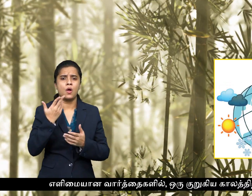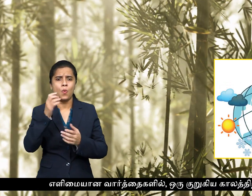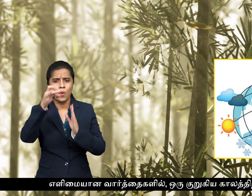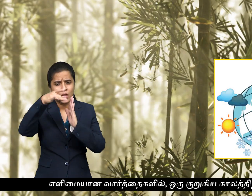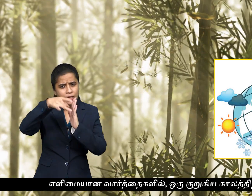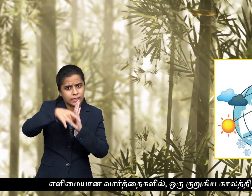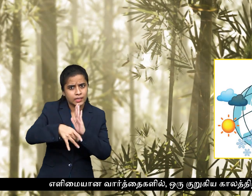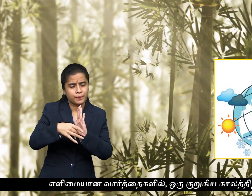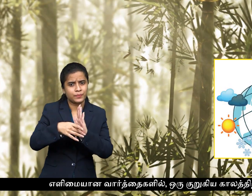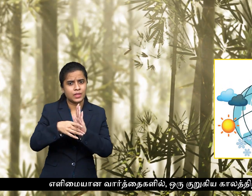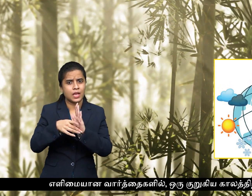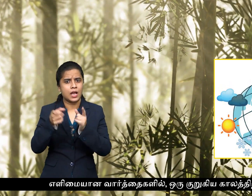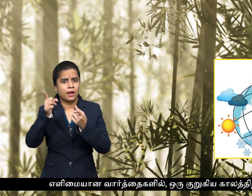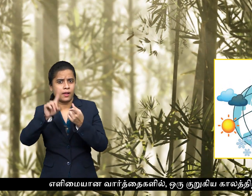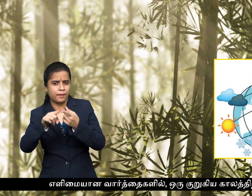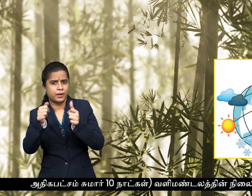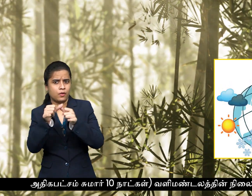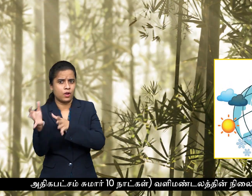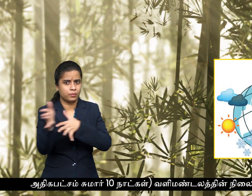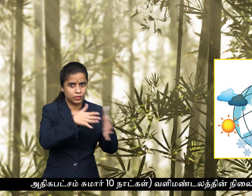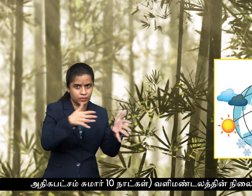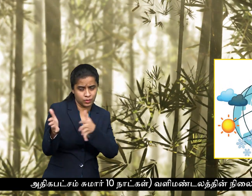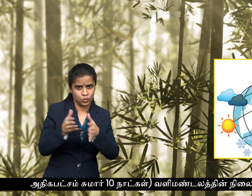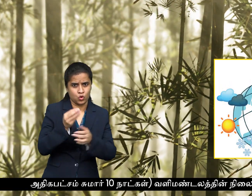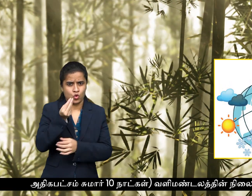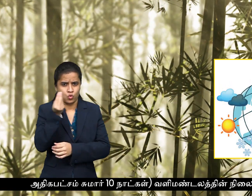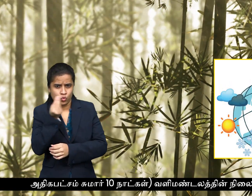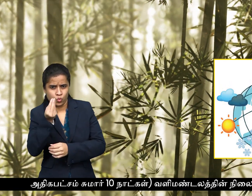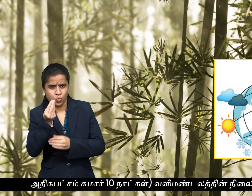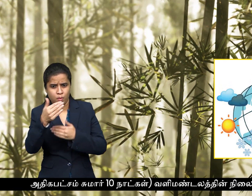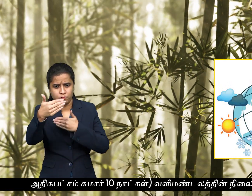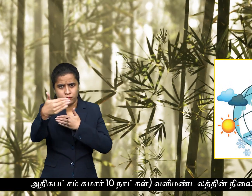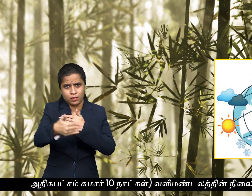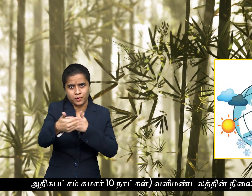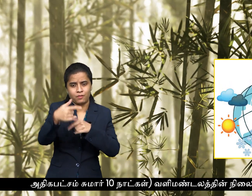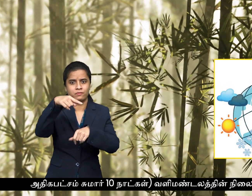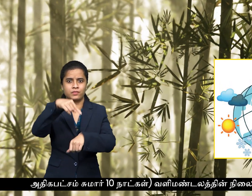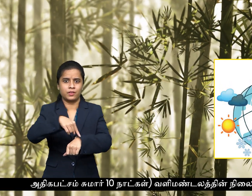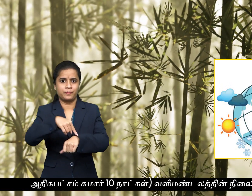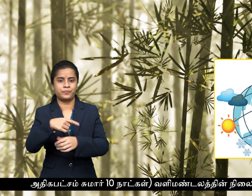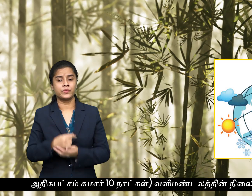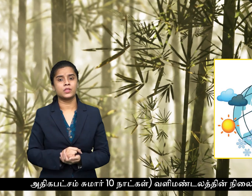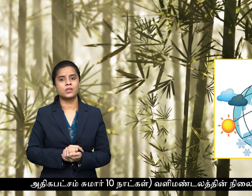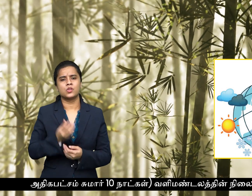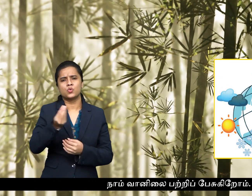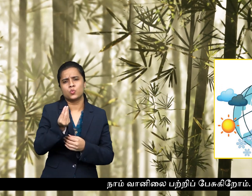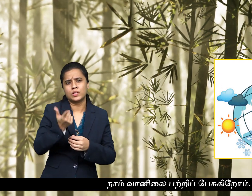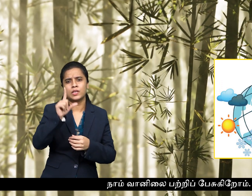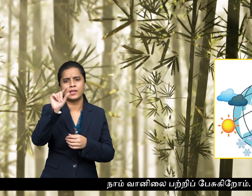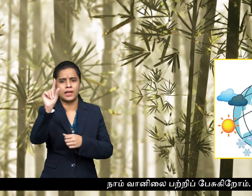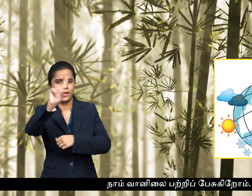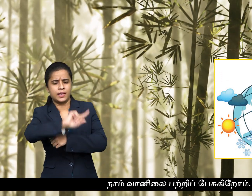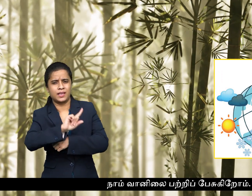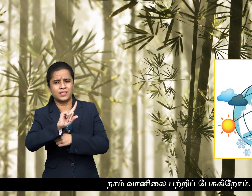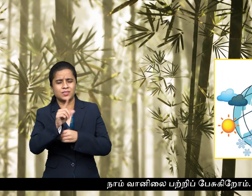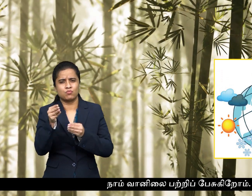ஒரு குறுகிய காலத்திற்கு, பொதுவாக அதிகபட்சம் சுமார் 10 நாட்கள், வளிமண்டலத்தின் நிலையை விவரிக்கும்போது, நாம்